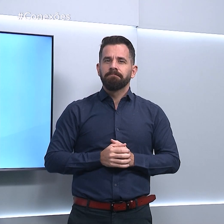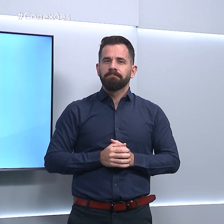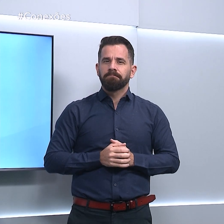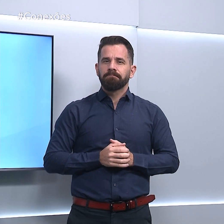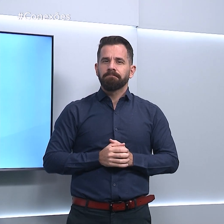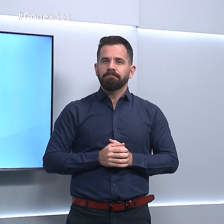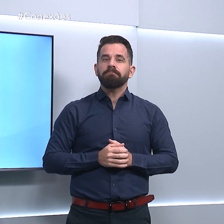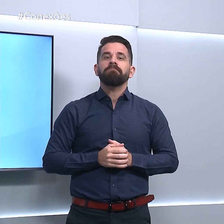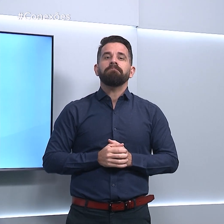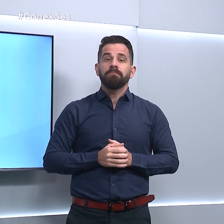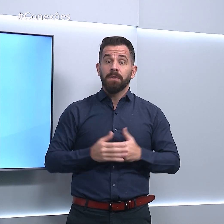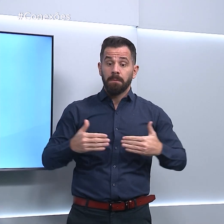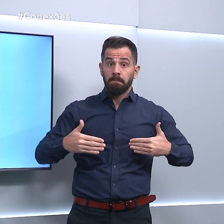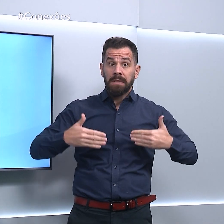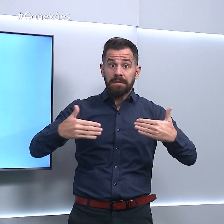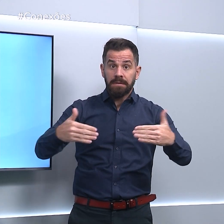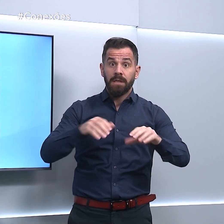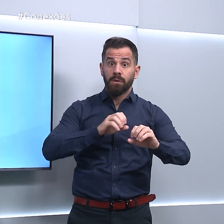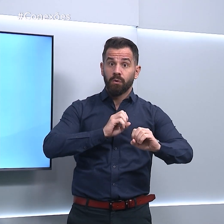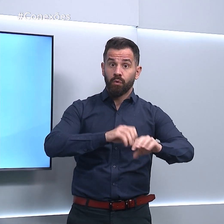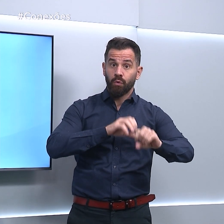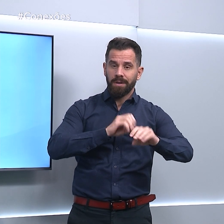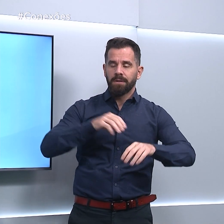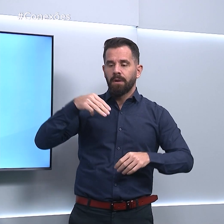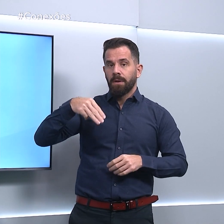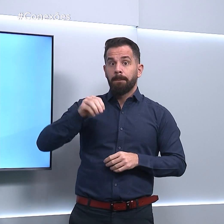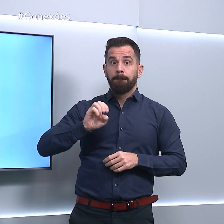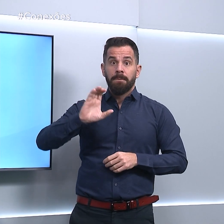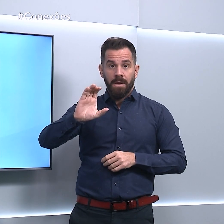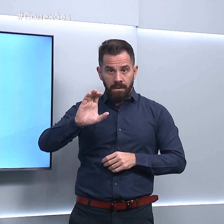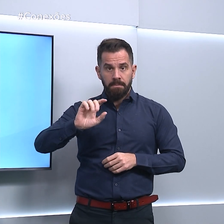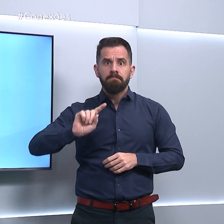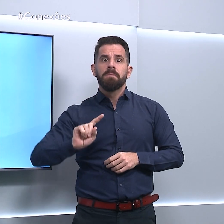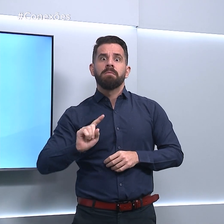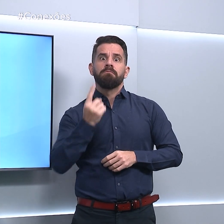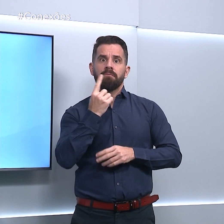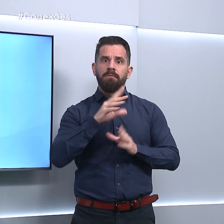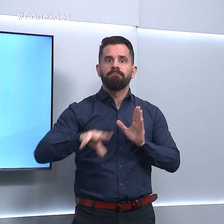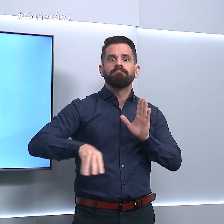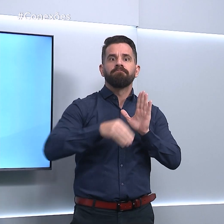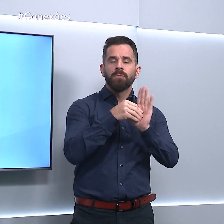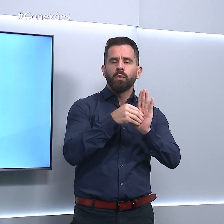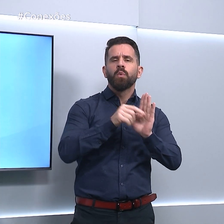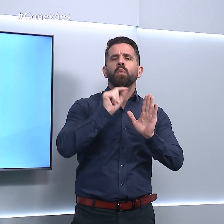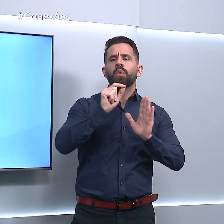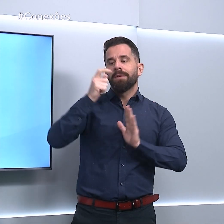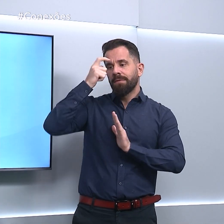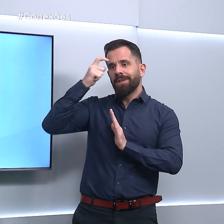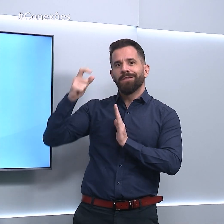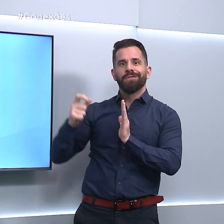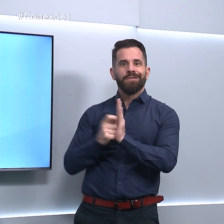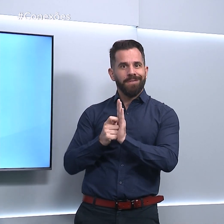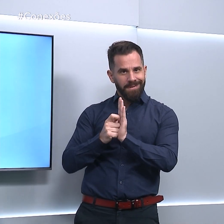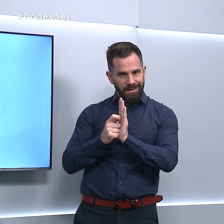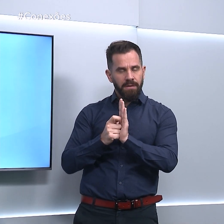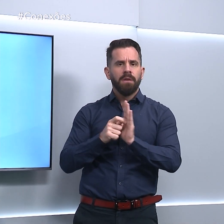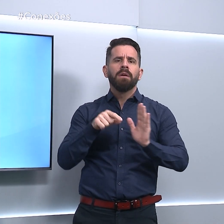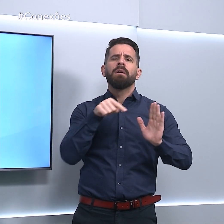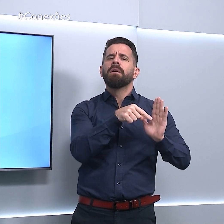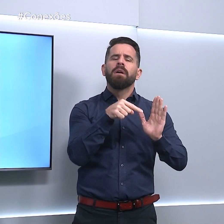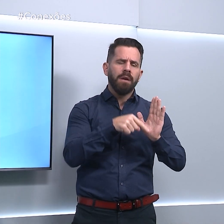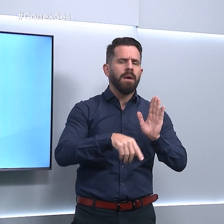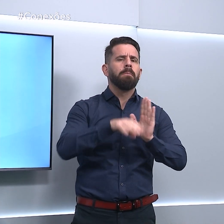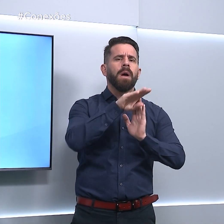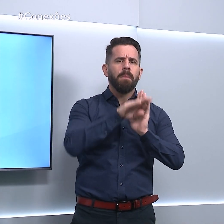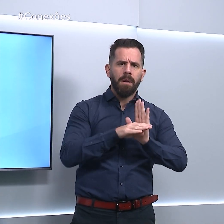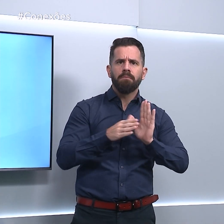O Ministério da Educação vai fazer parte do primeiro Plano Brasileiro de Inteligência Artificial, que prevê